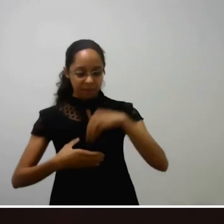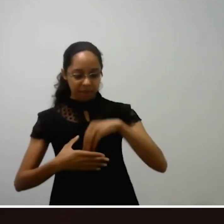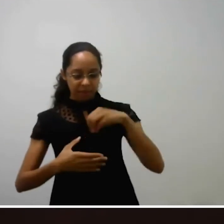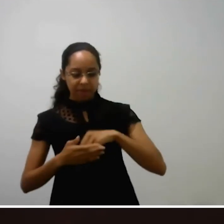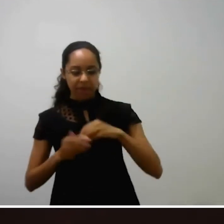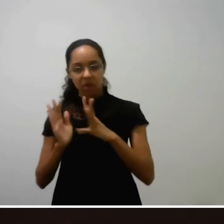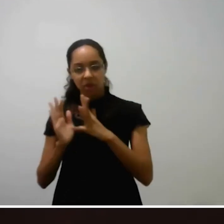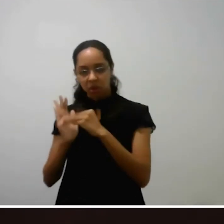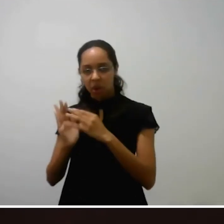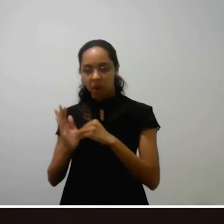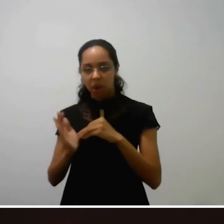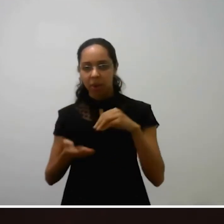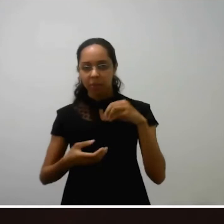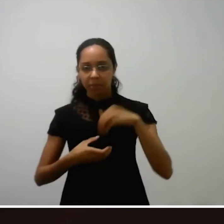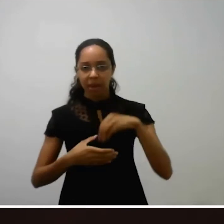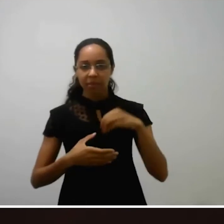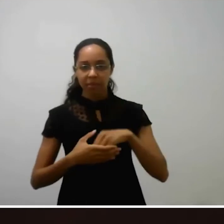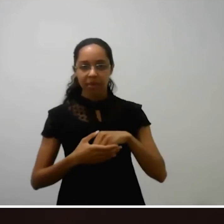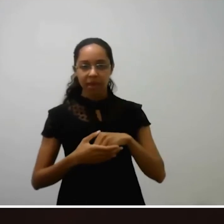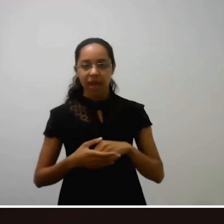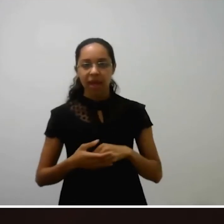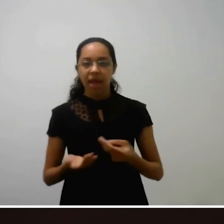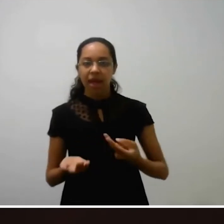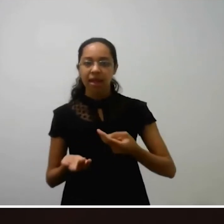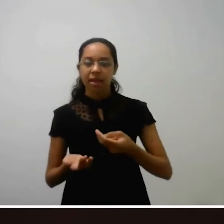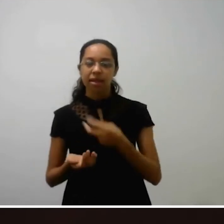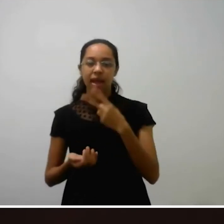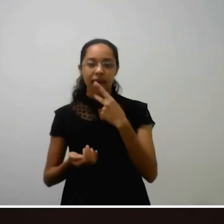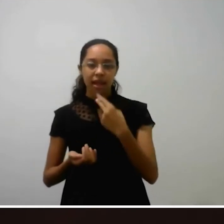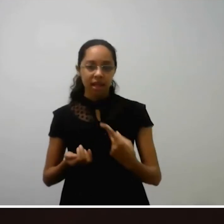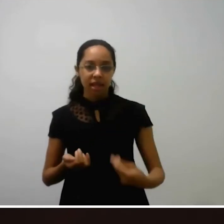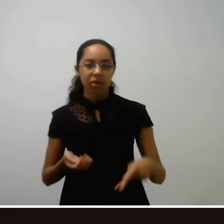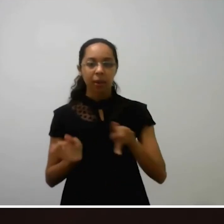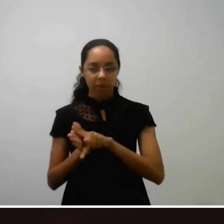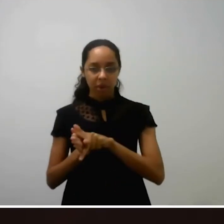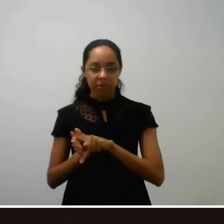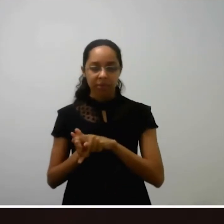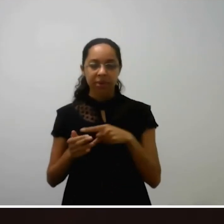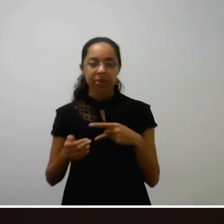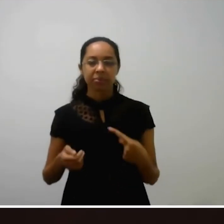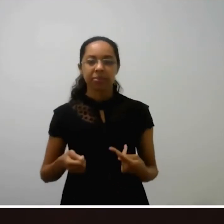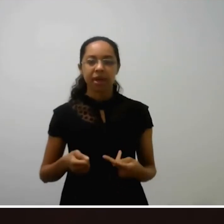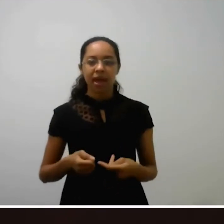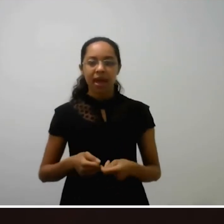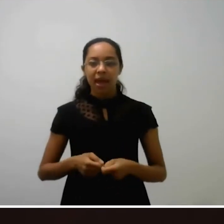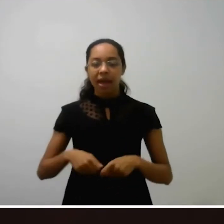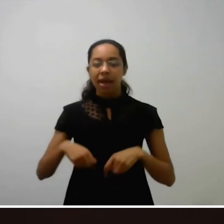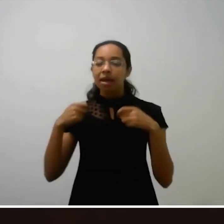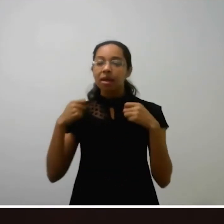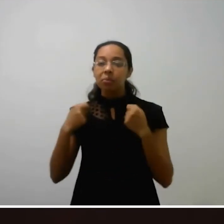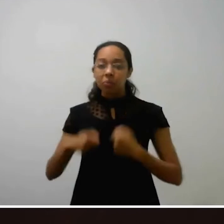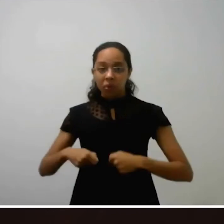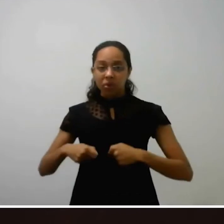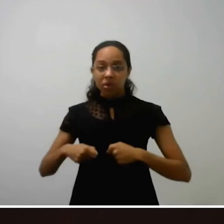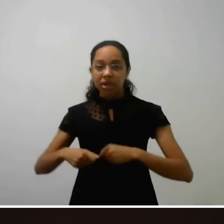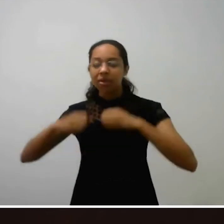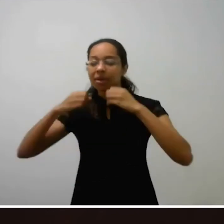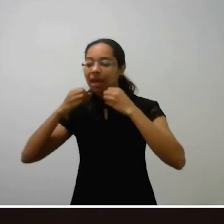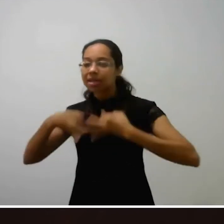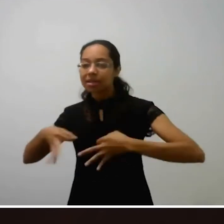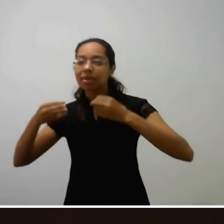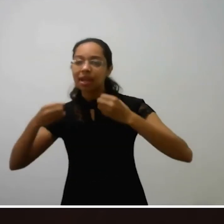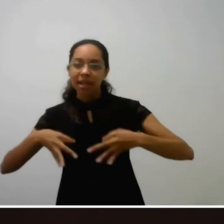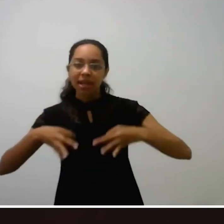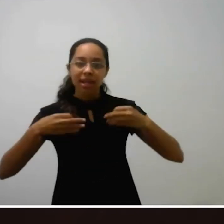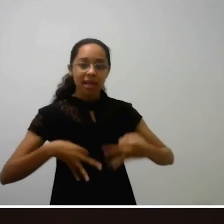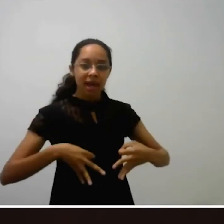foram capazes de explicar ao povo que eles não estavam promovendo doutrinas